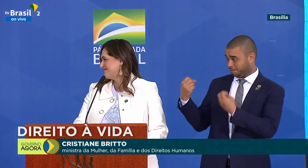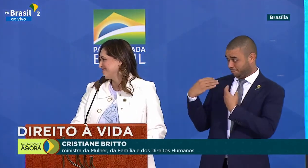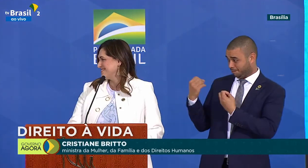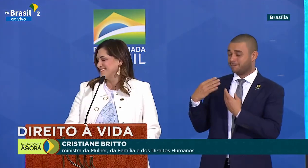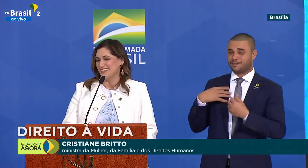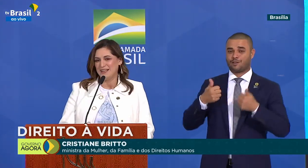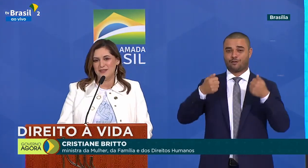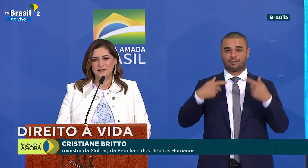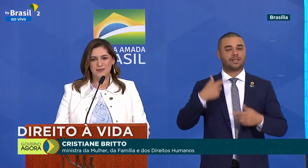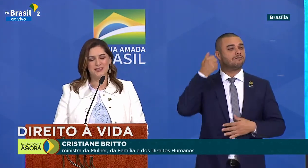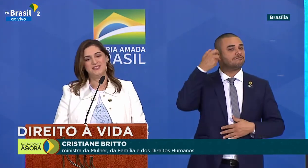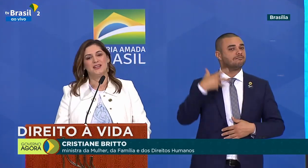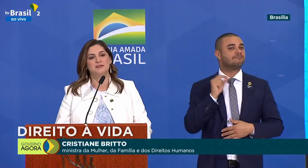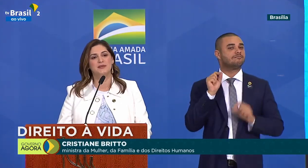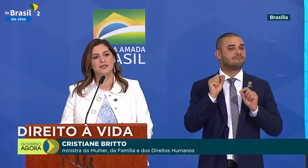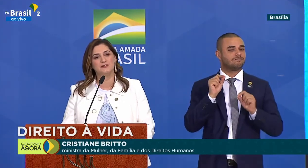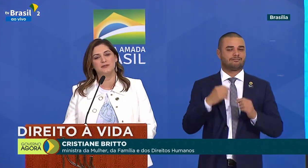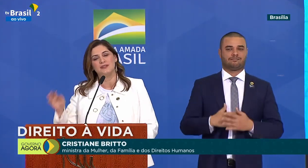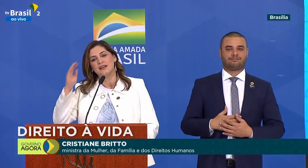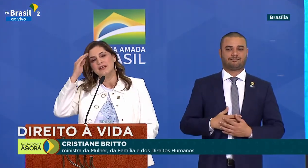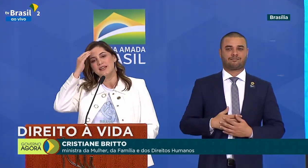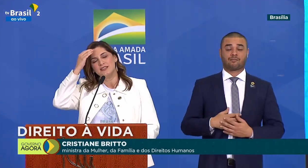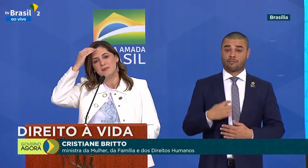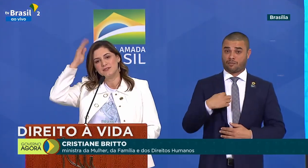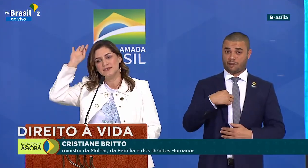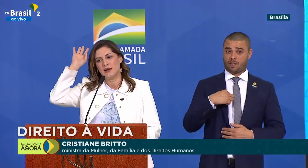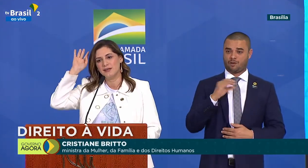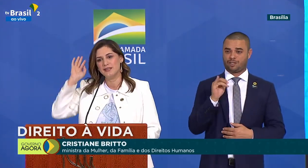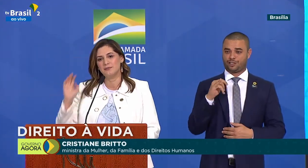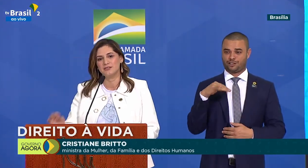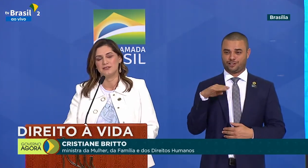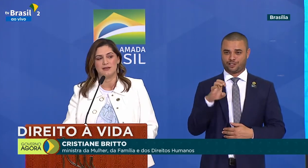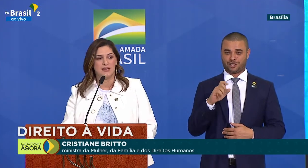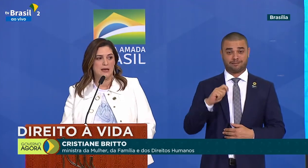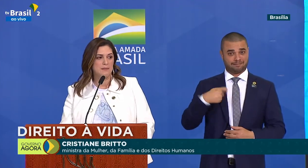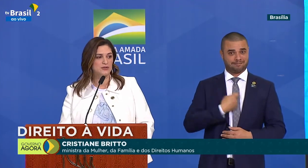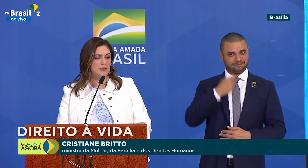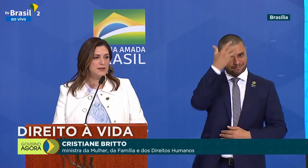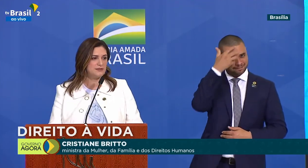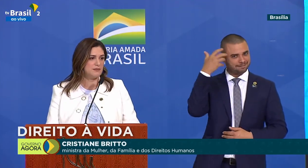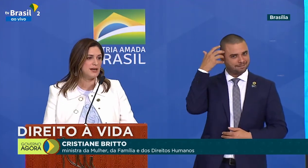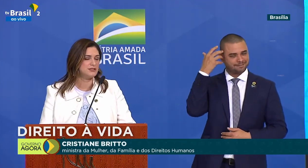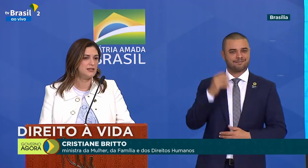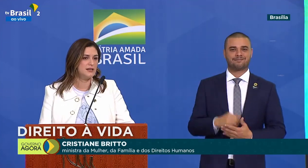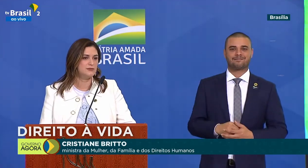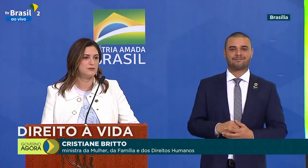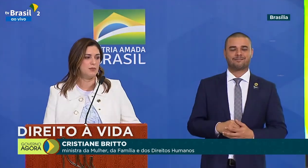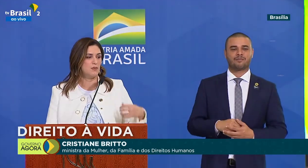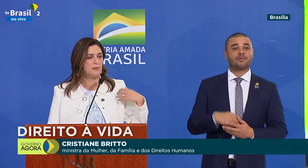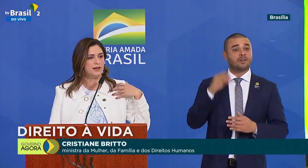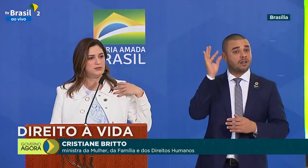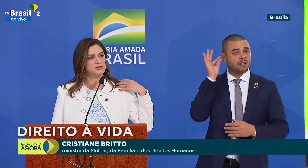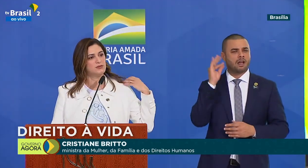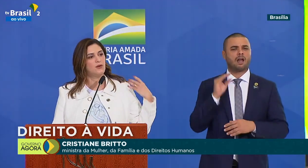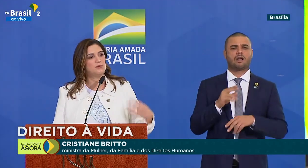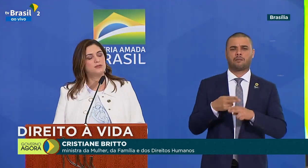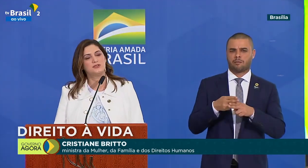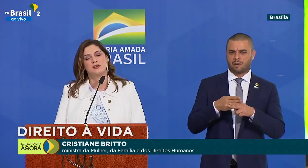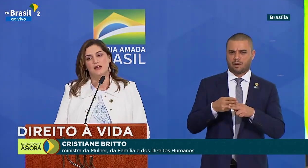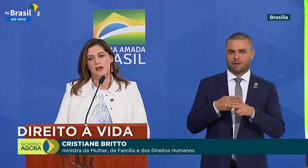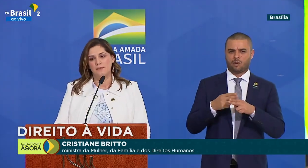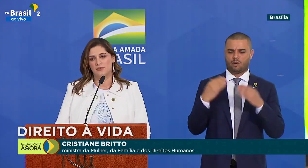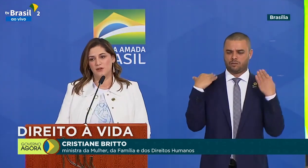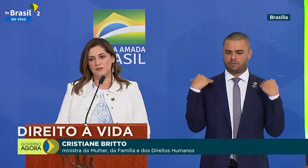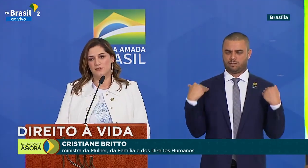áudio de inscrição eu sou Cristiane Brito e esse é meu sinal em Libras meus cabelos são castanhos um pouco abaixo